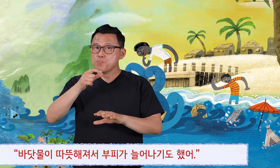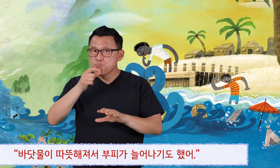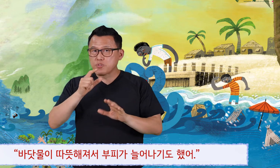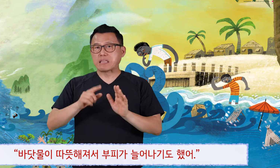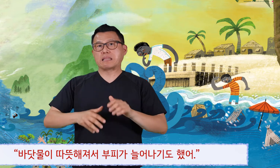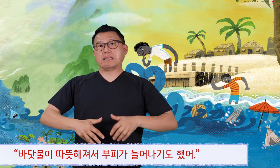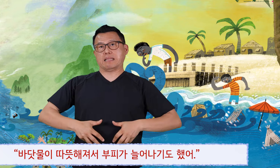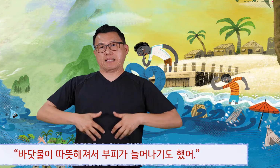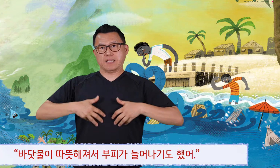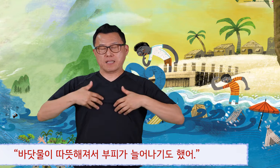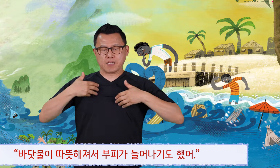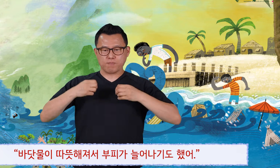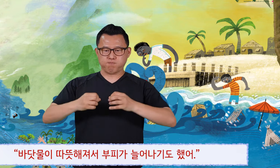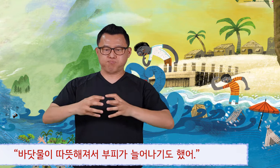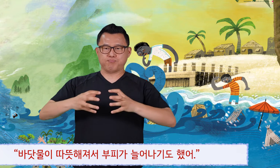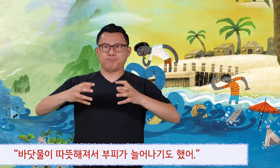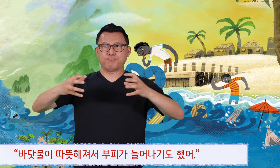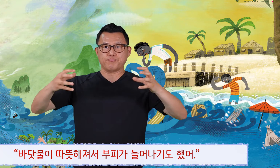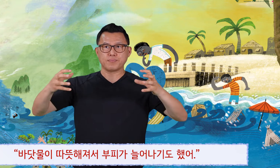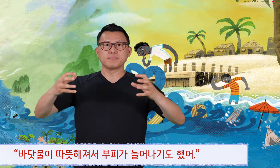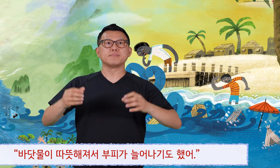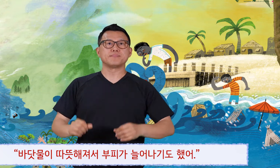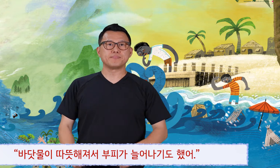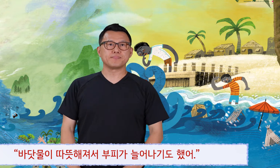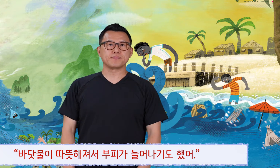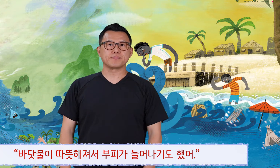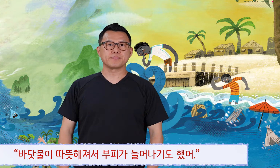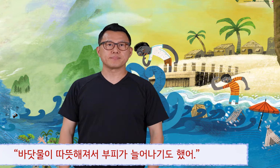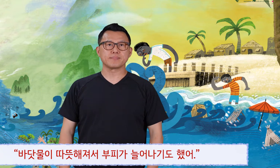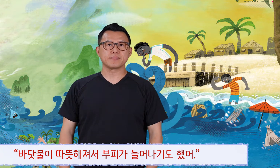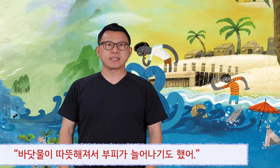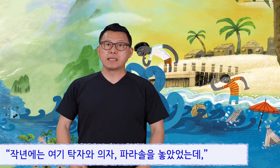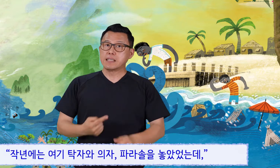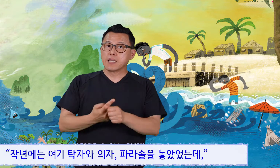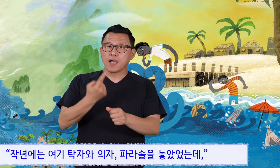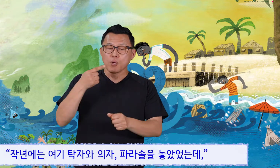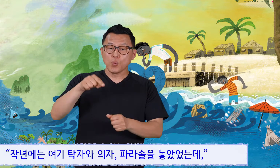바닷물이 따뜻해져서 부피가 늘어나기도 했어.